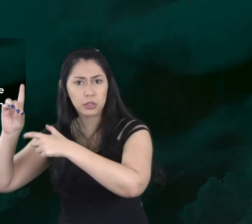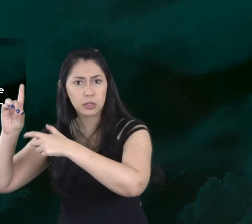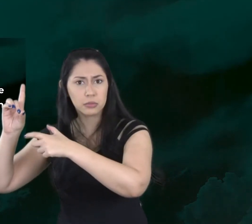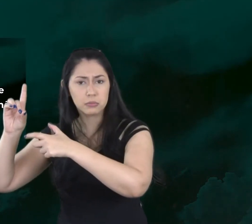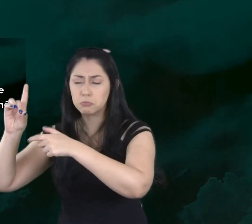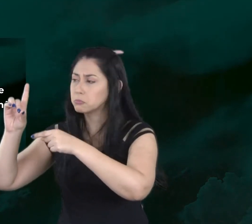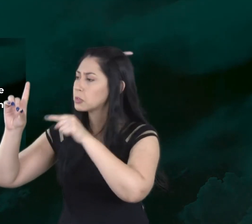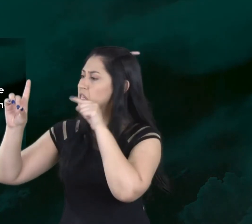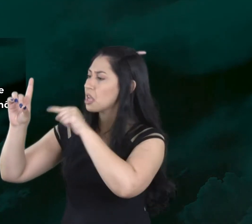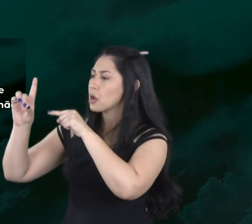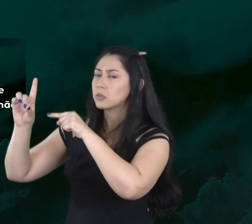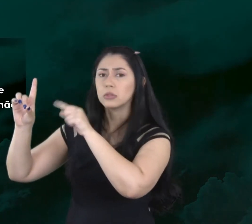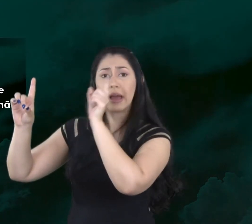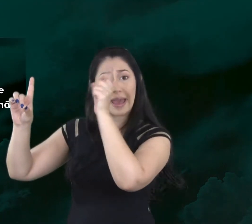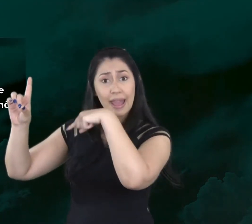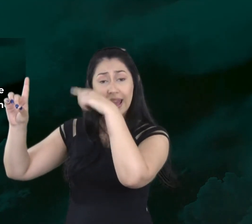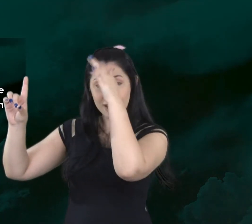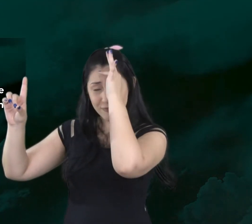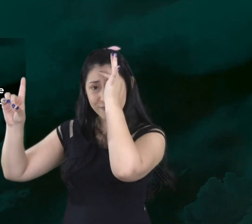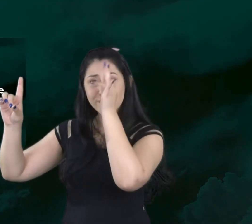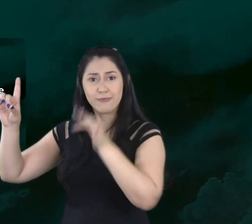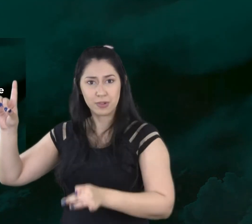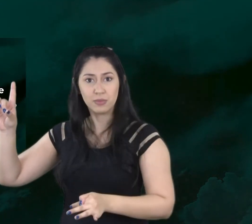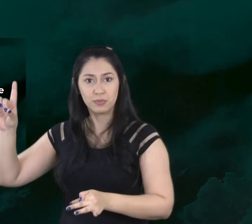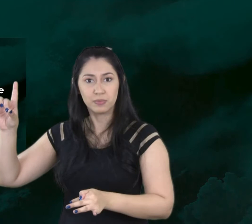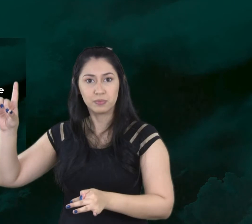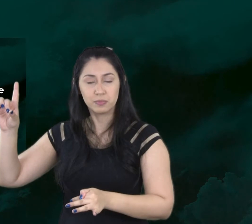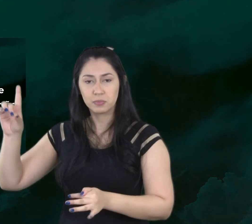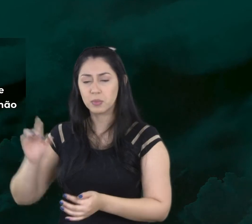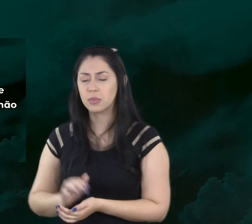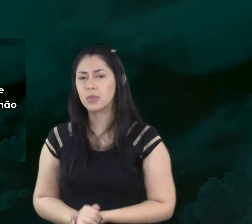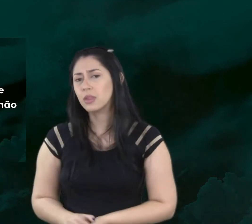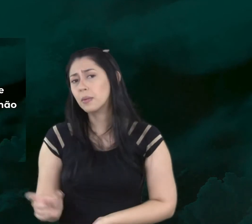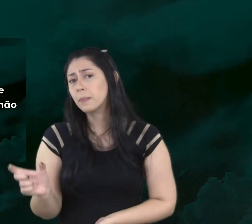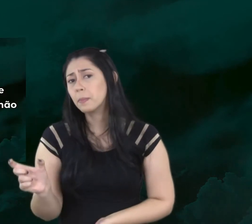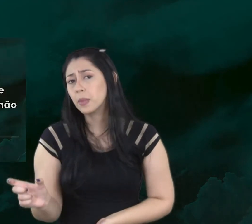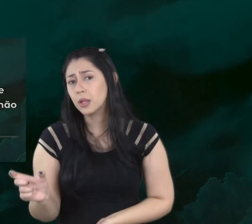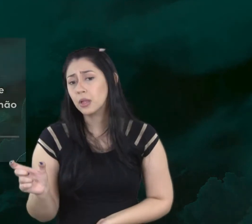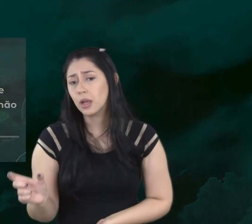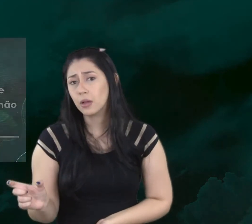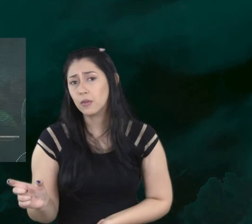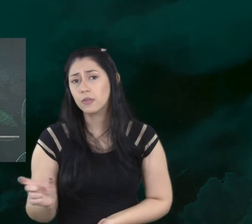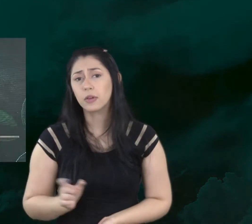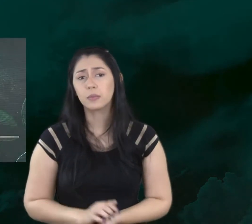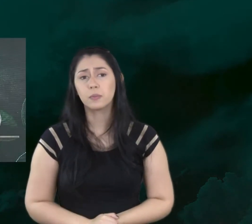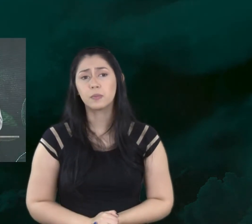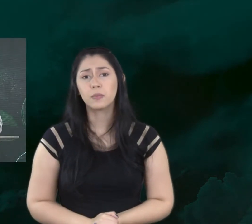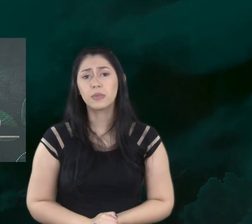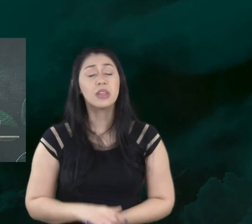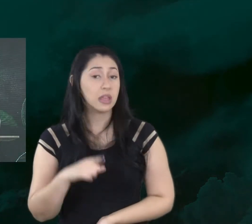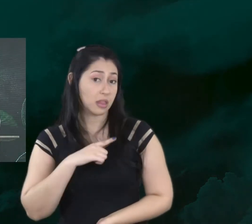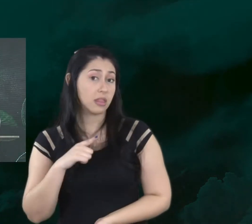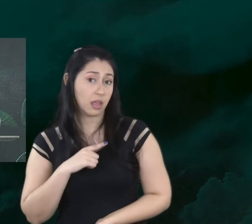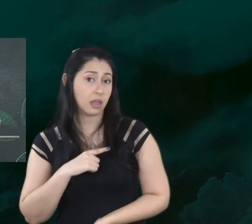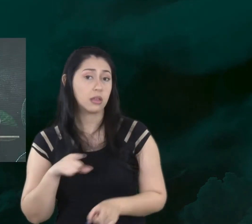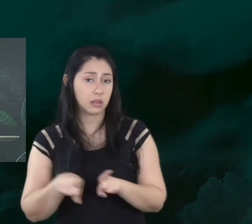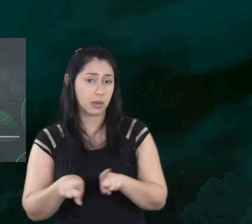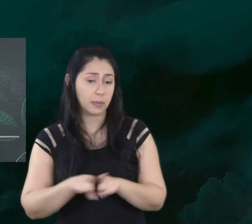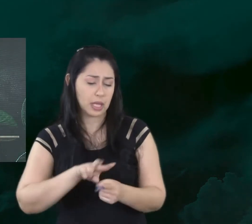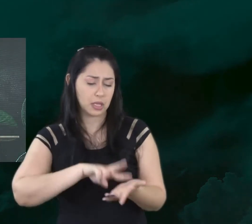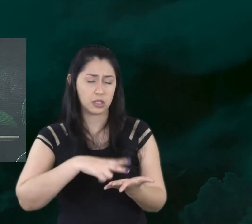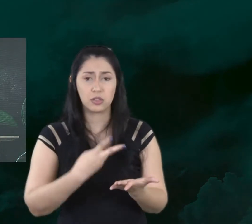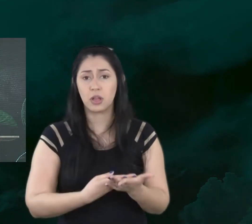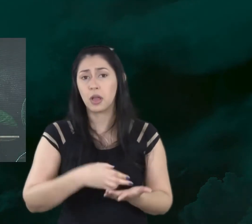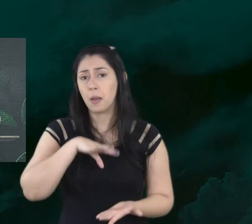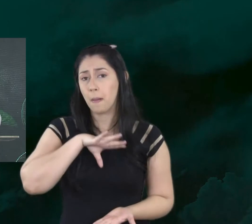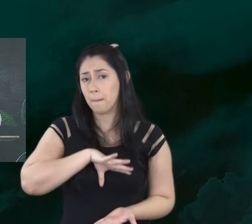o próprio ser de Deus. E essa palavra grega hipóstasis, existe em português.